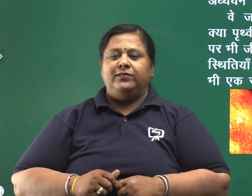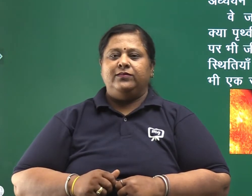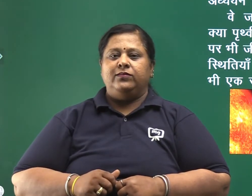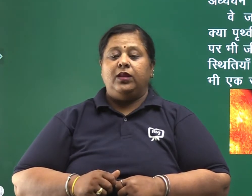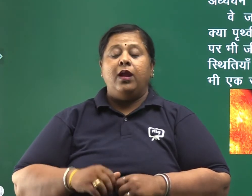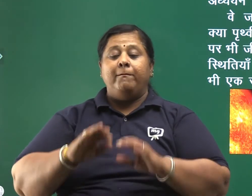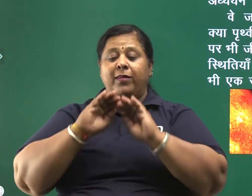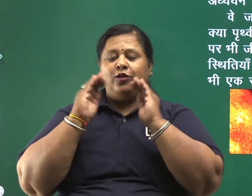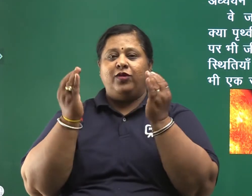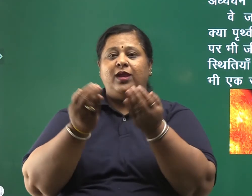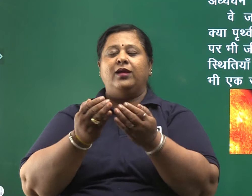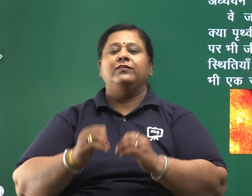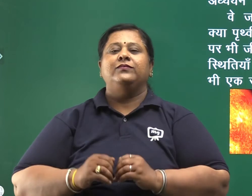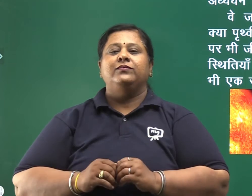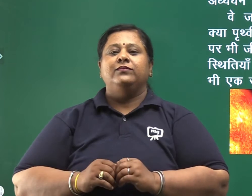पृथ्वी के